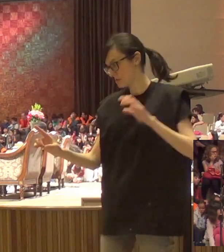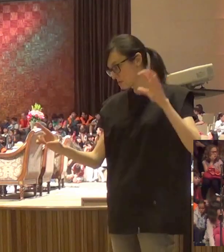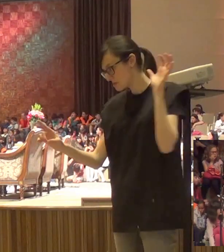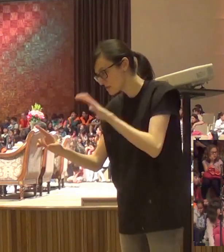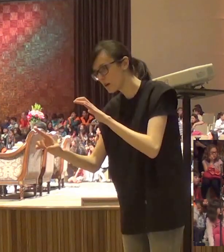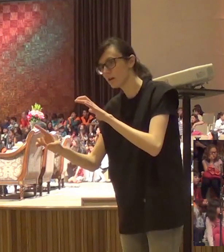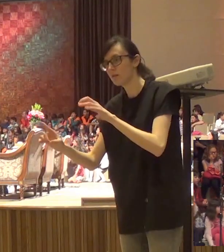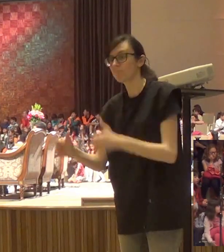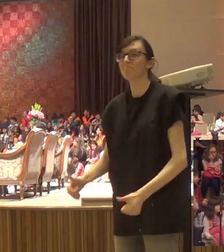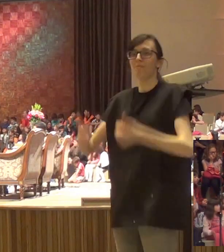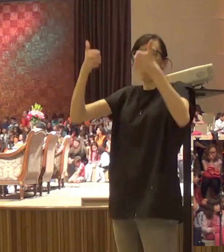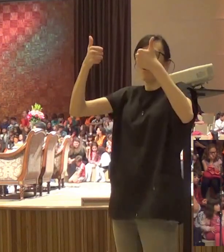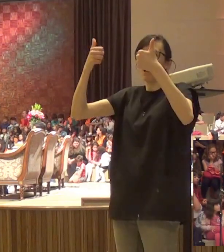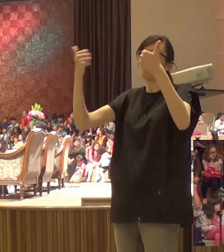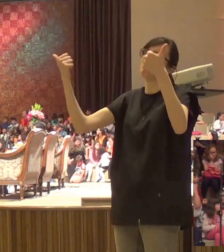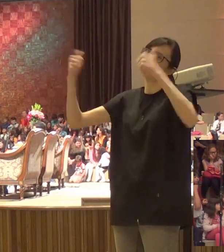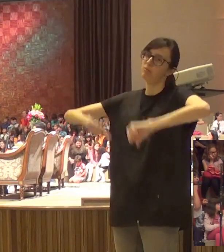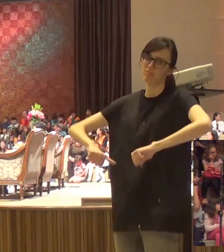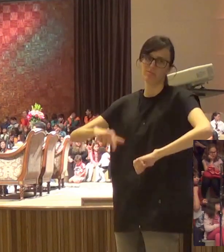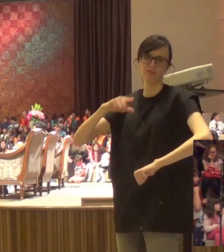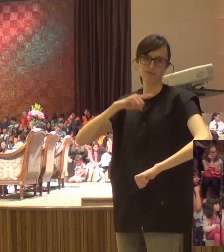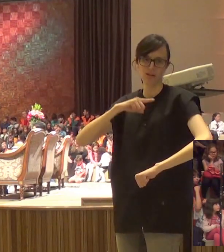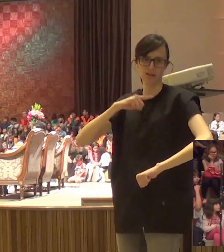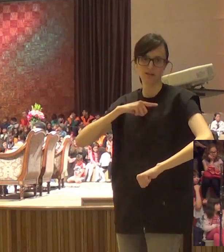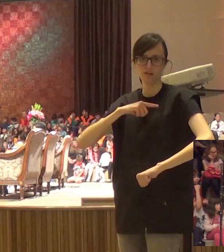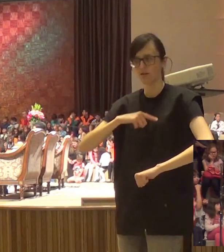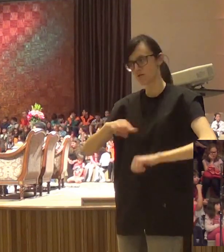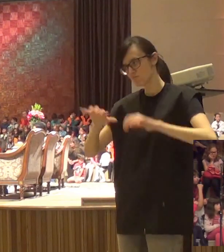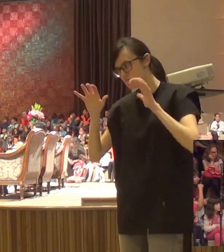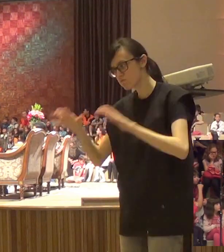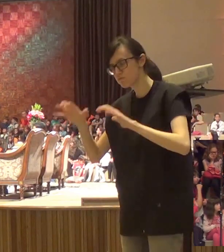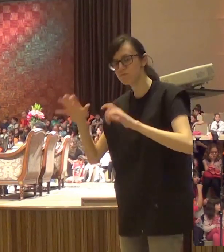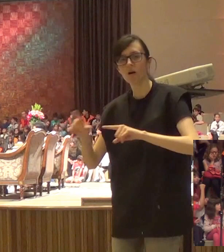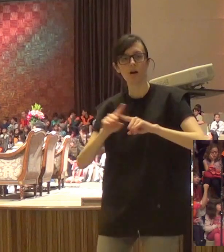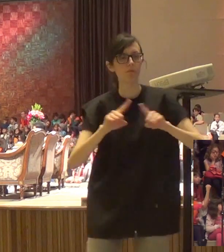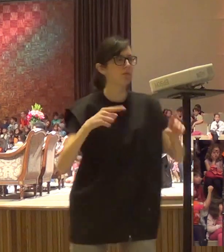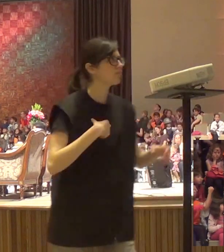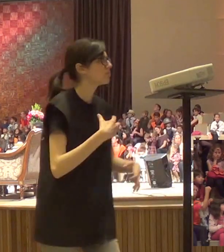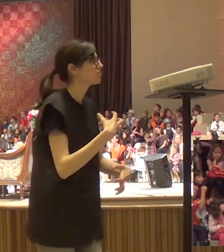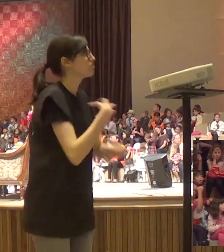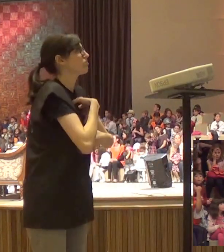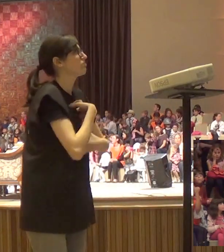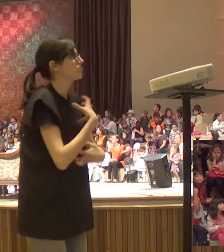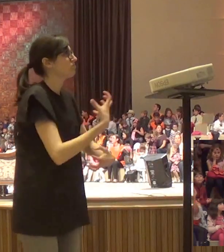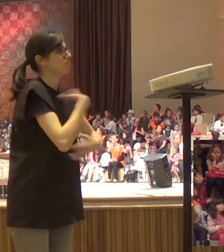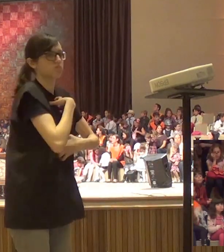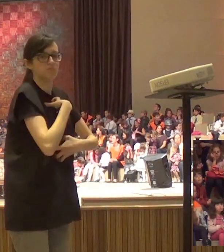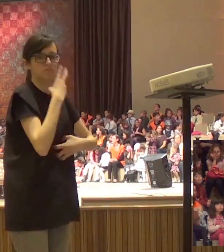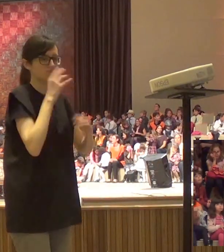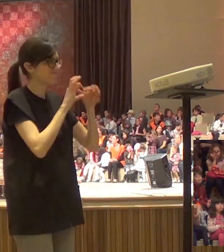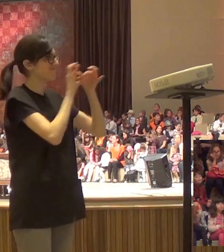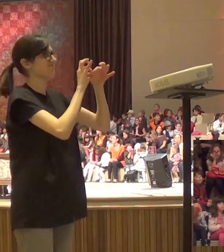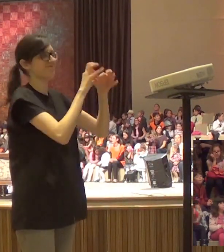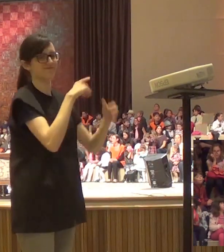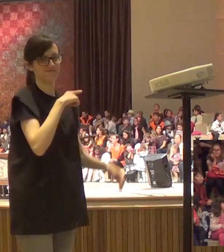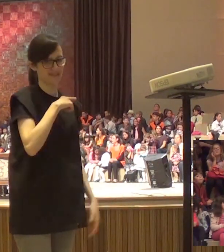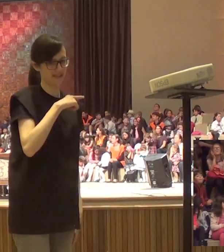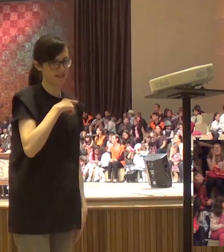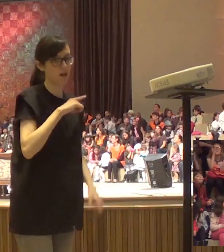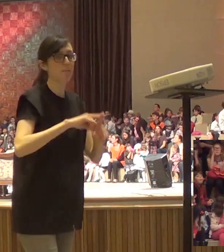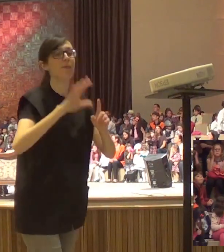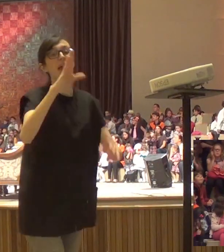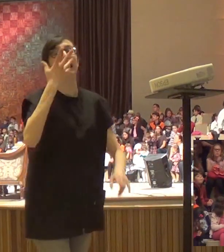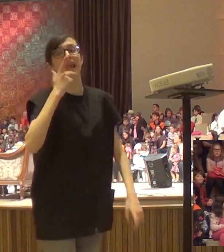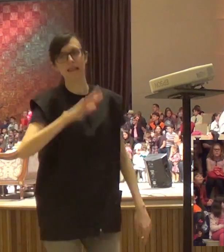Esse impacto, ele pode ser positivo ou ele pode ser negativo. Mas, a profundidade do teu relacionamento vai impactar a vida dos seus